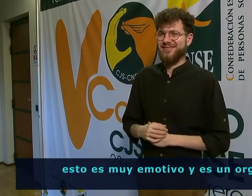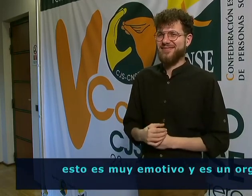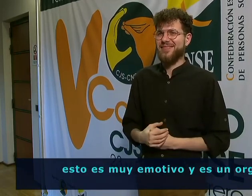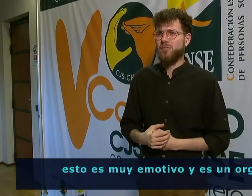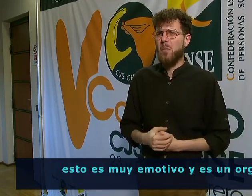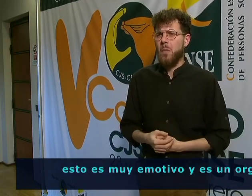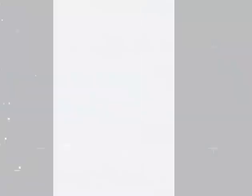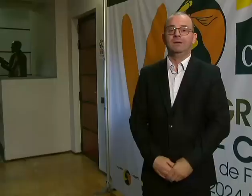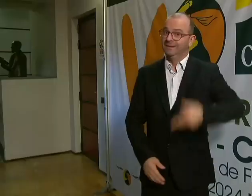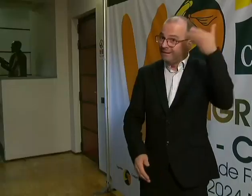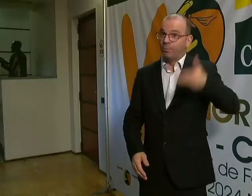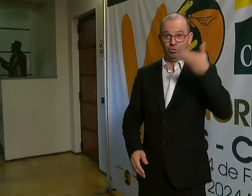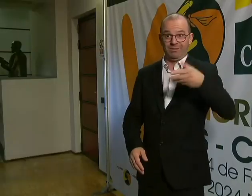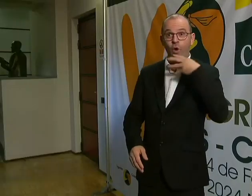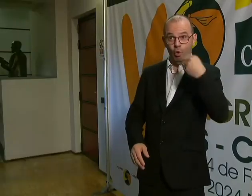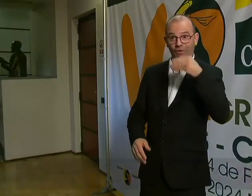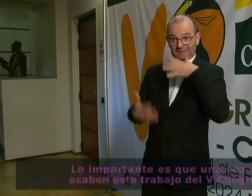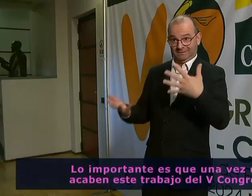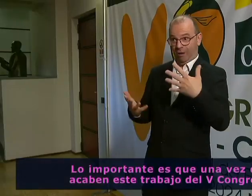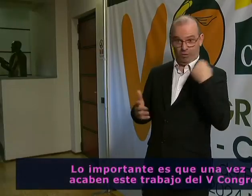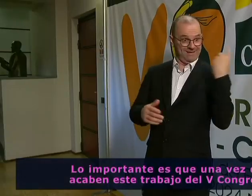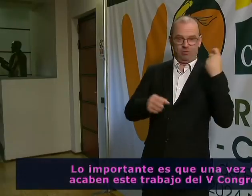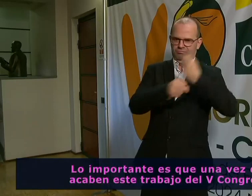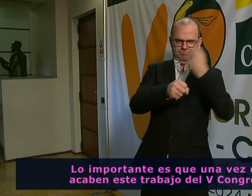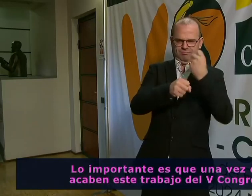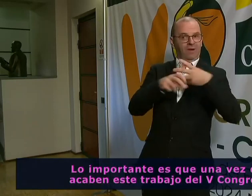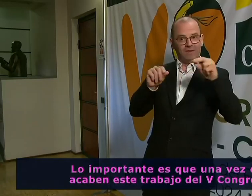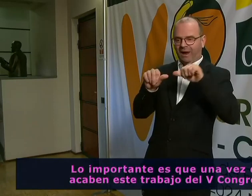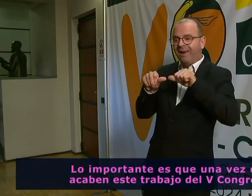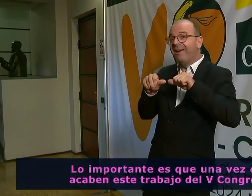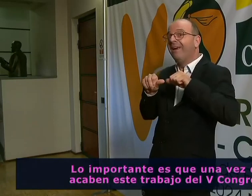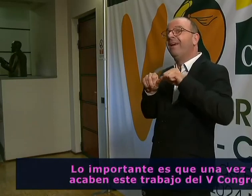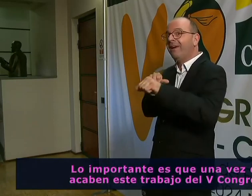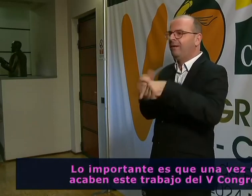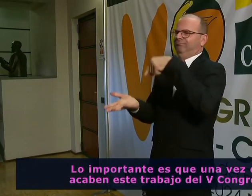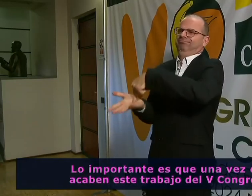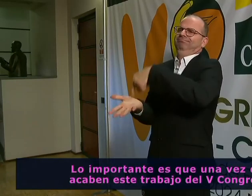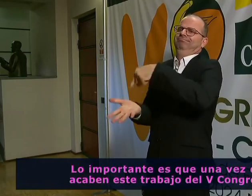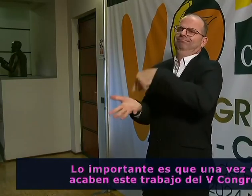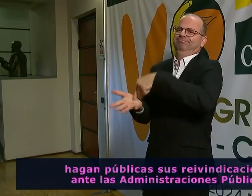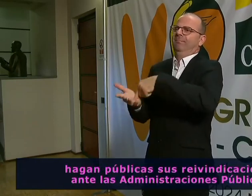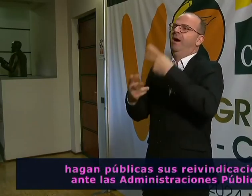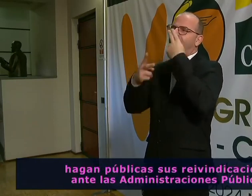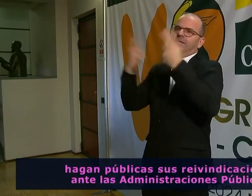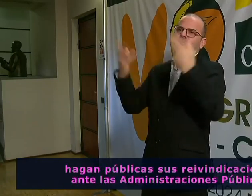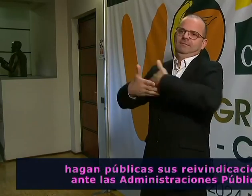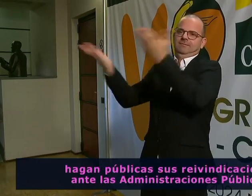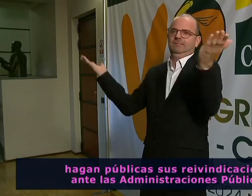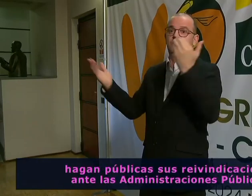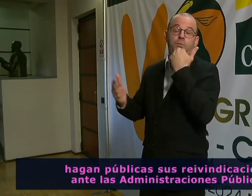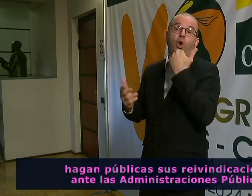un orgullo. Lo importante es que una vez que acaben este trabajo del V Congreso, hagan públicas sus